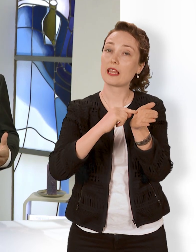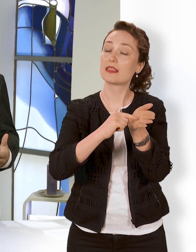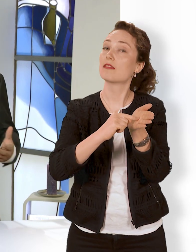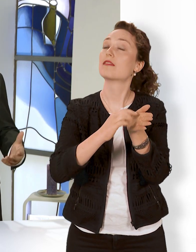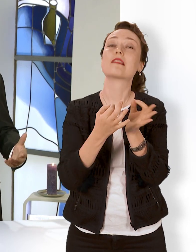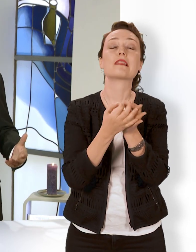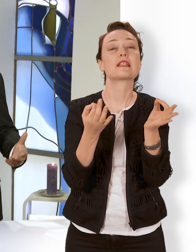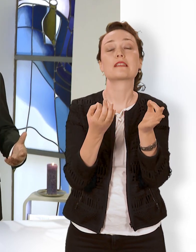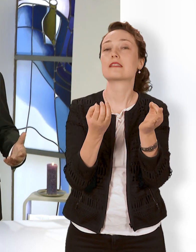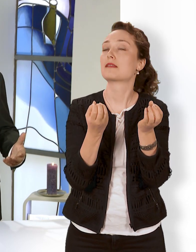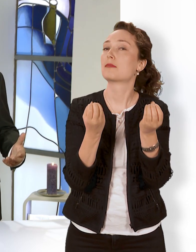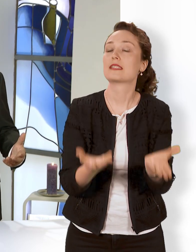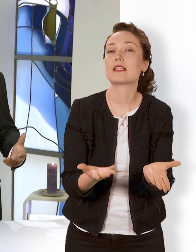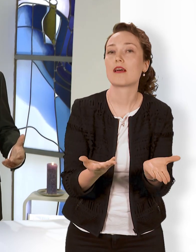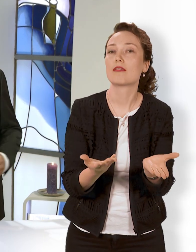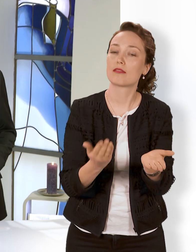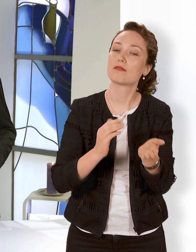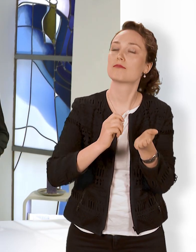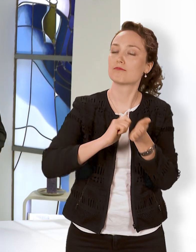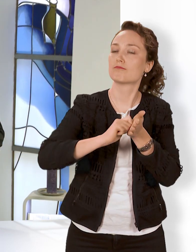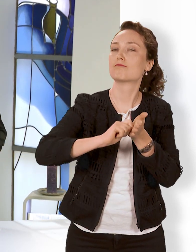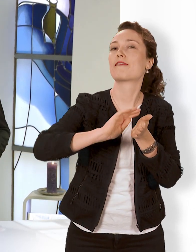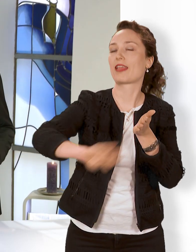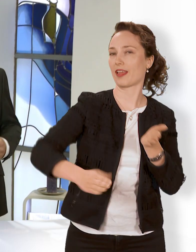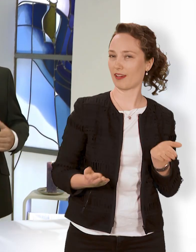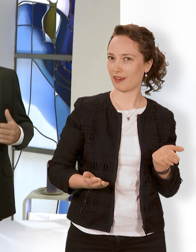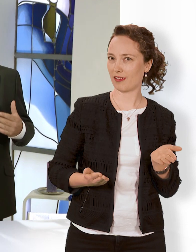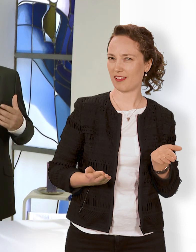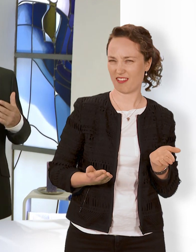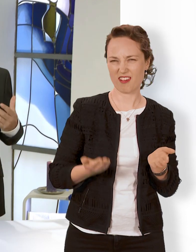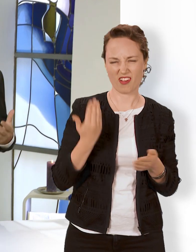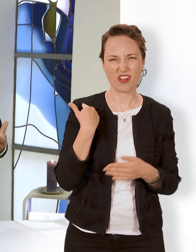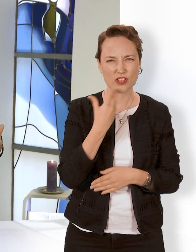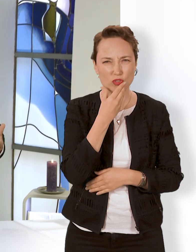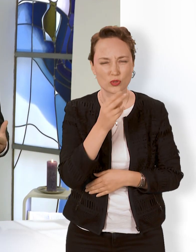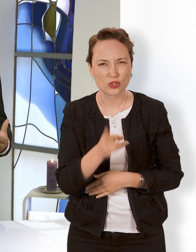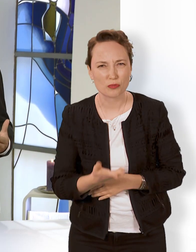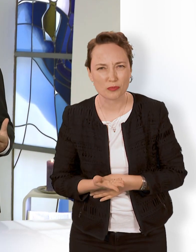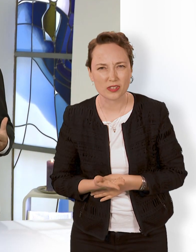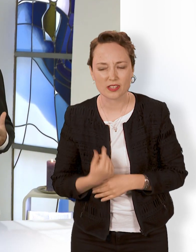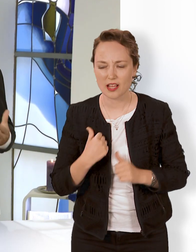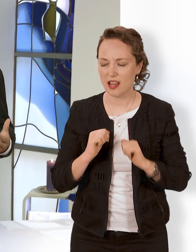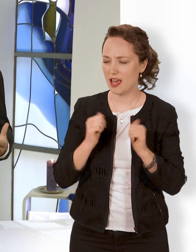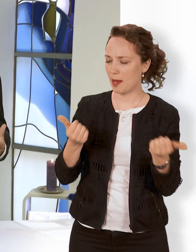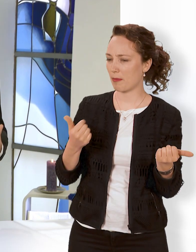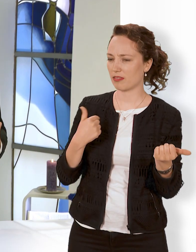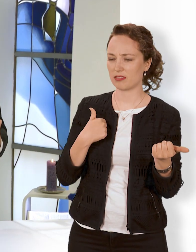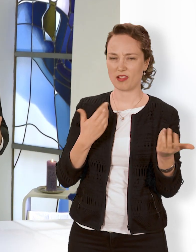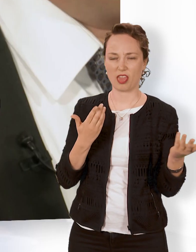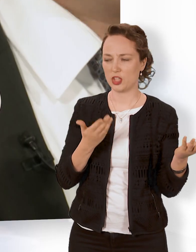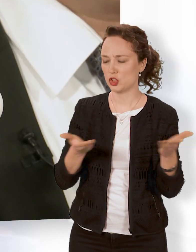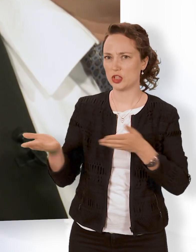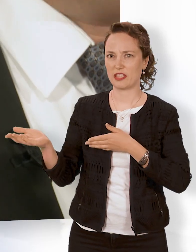passiert, wegradiert". Das wär's, oder? Wenn in unserem Leben irgendetwas passiert, was